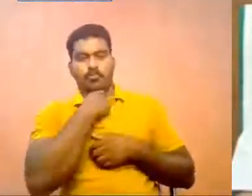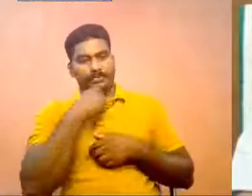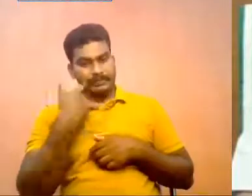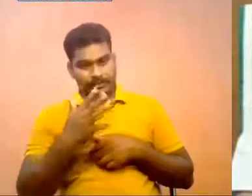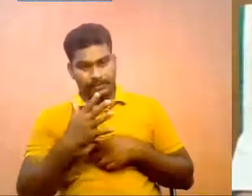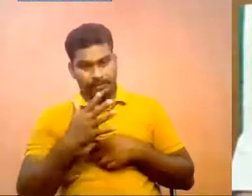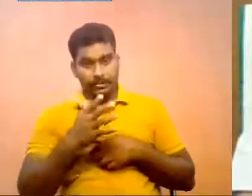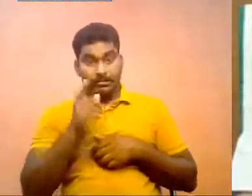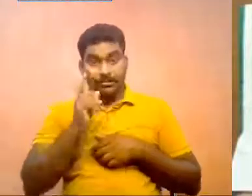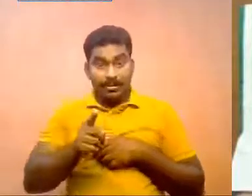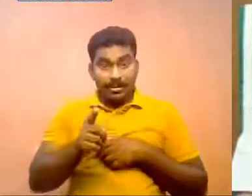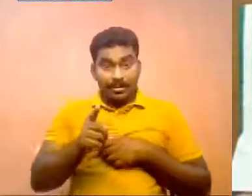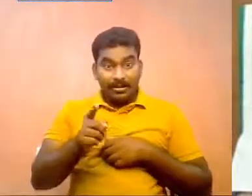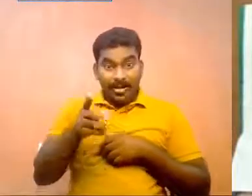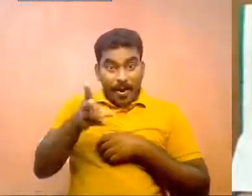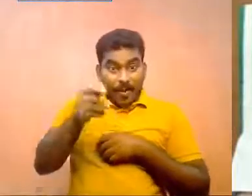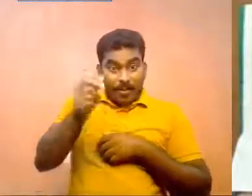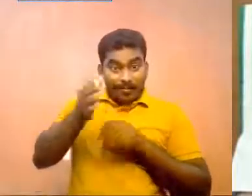ഏതെങ്കിലും ഒരിടത്ത് മാത്രമല്ല ഇട്ടത്.